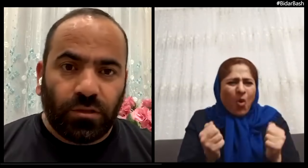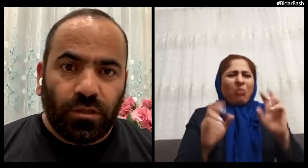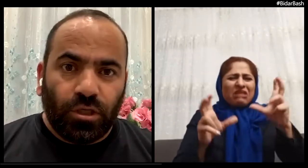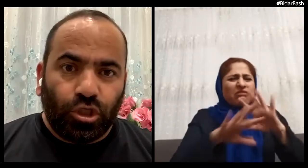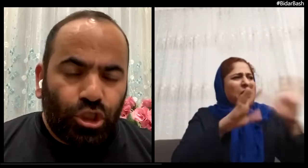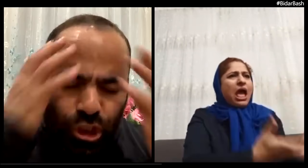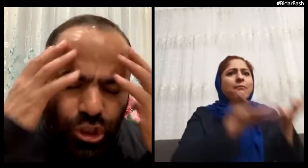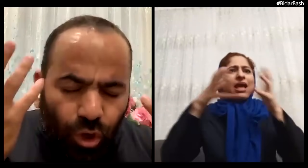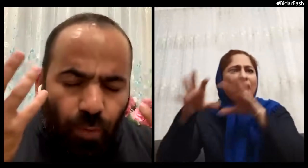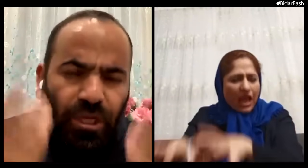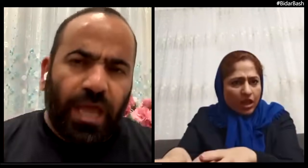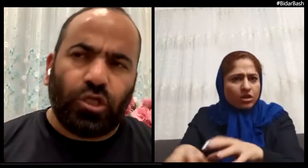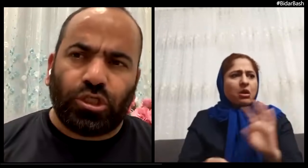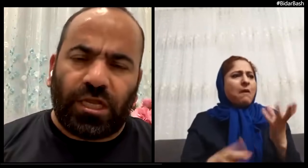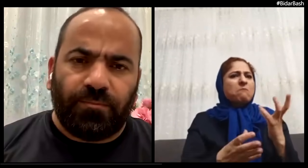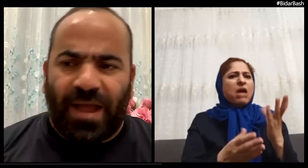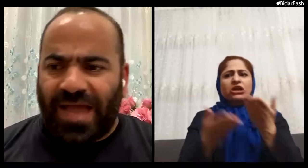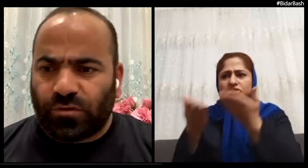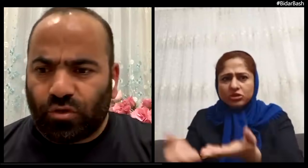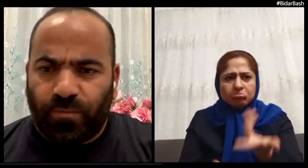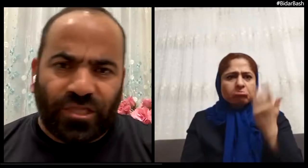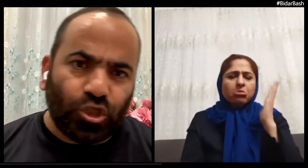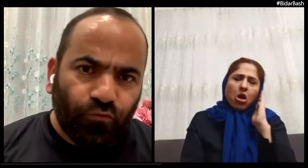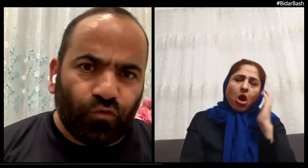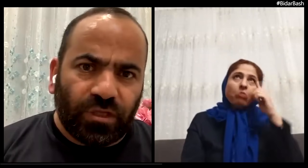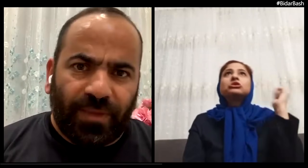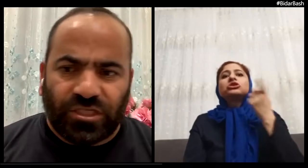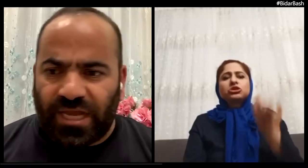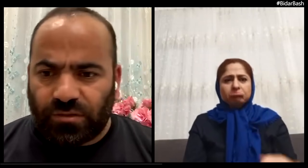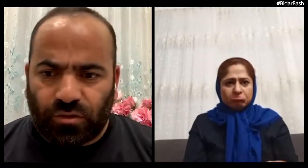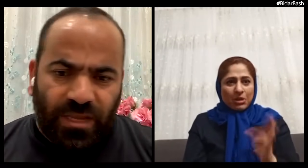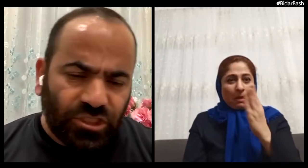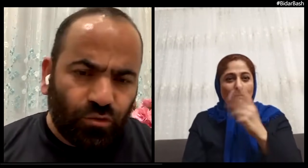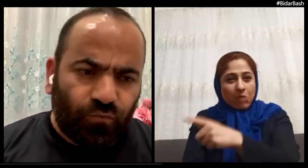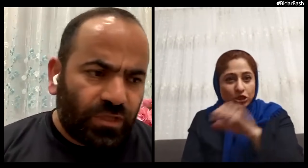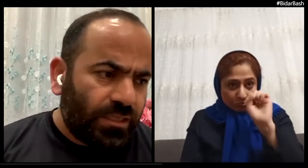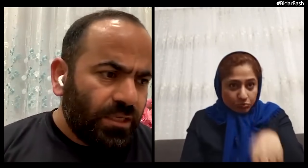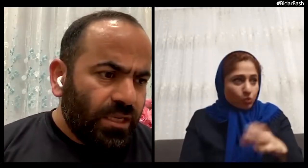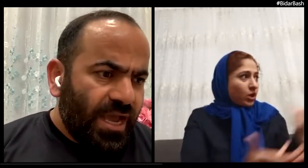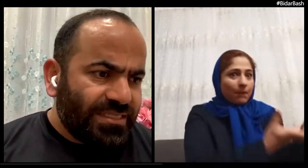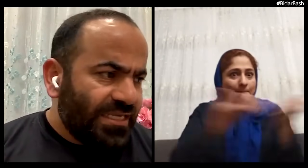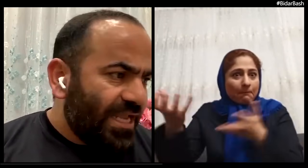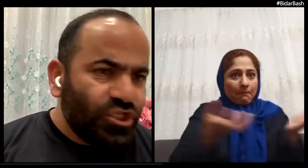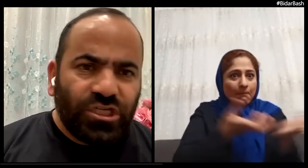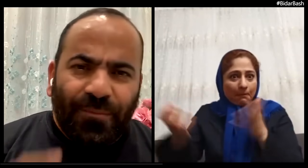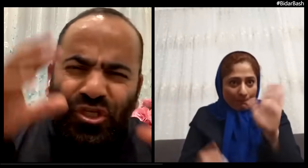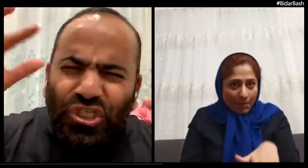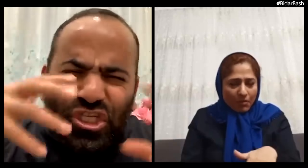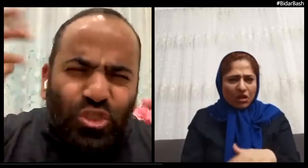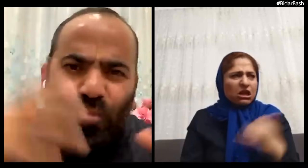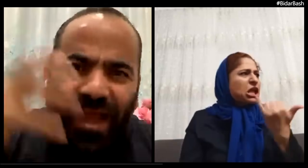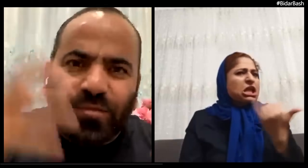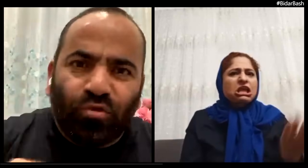حیات، جیج خواب یعنی چی؟ یعنی اساسا رو بچه آورده، بچه اساسا بچه آوردن، اصلا یعنی چی؟